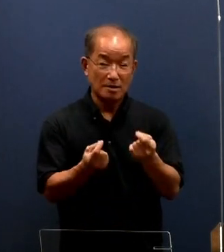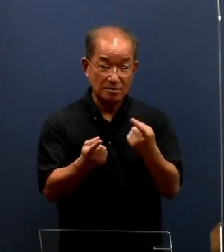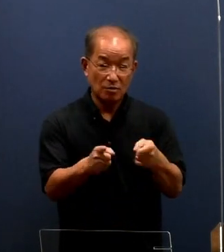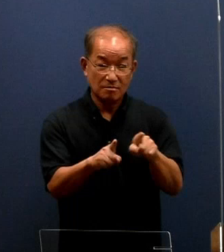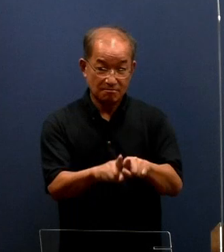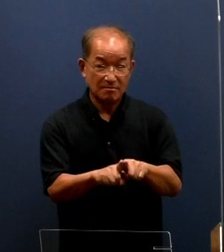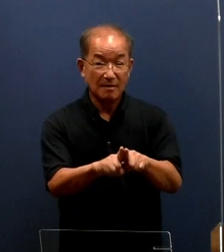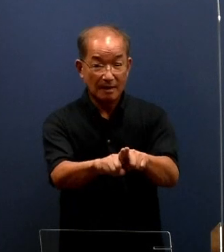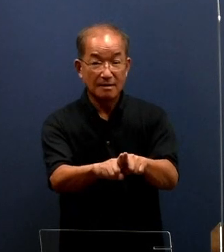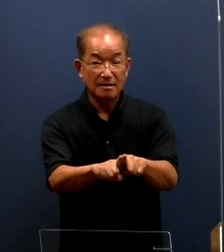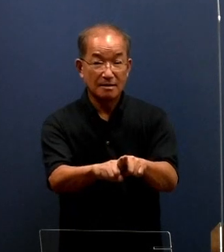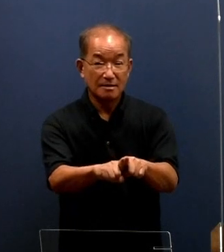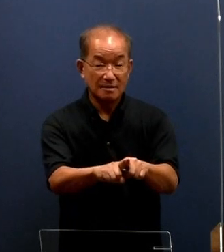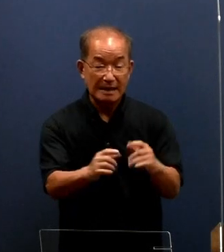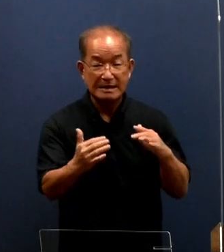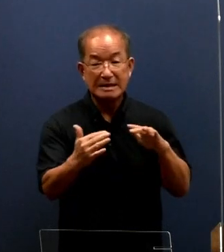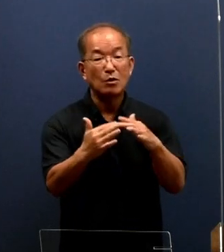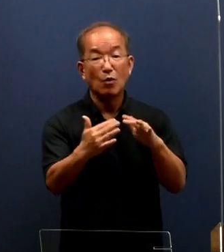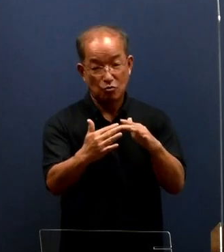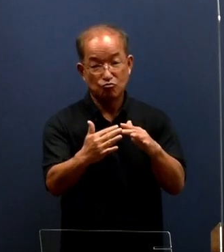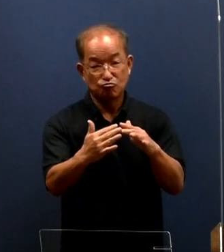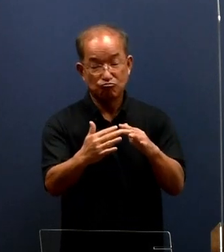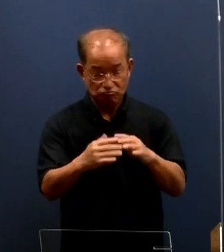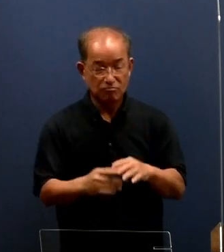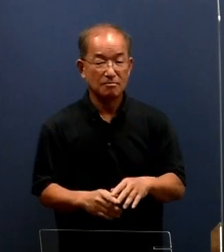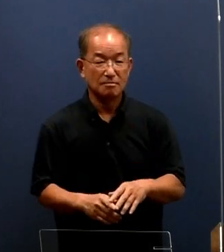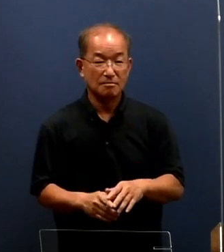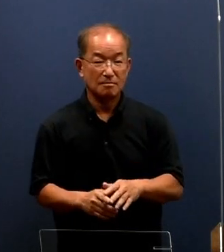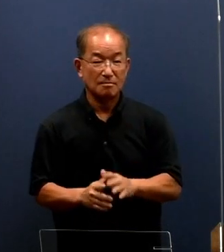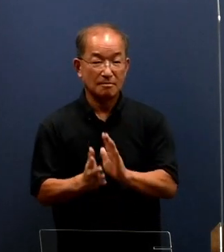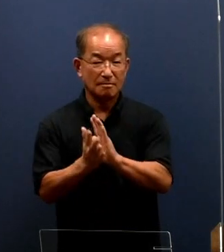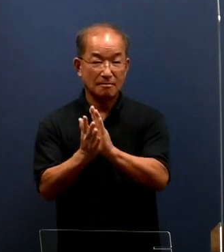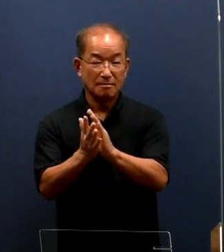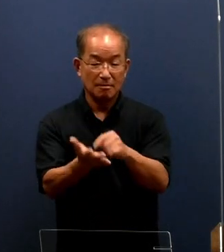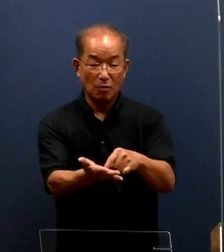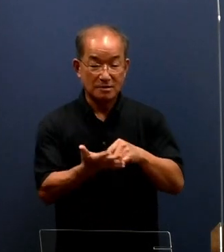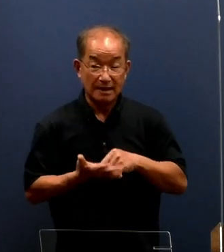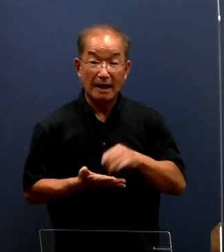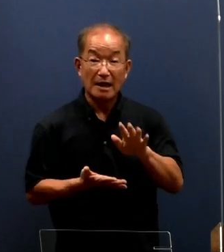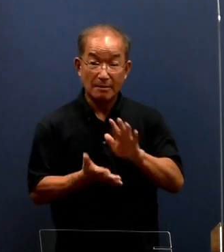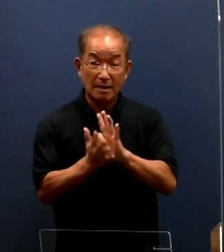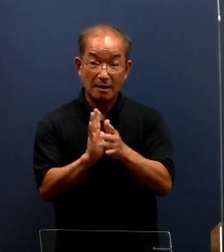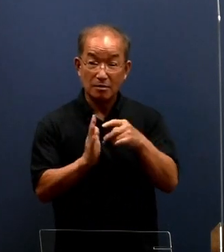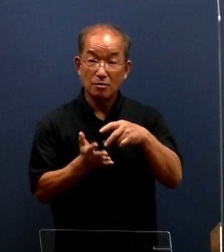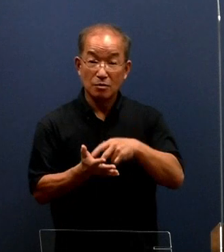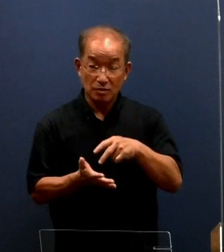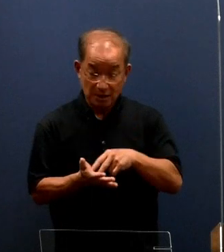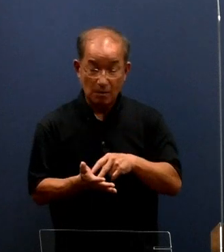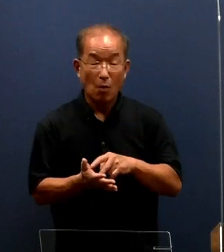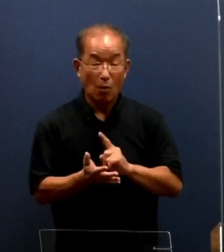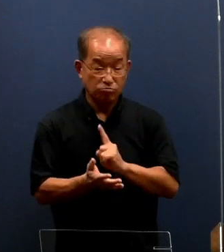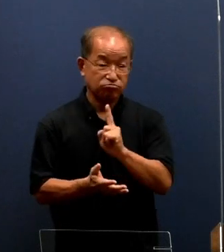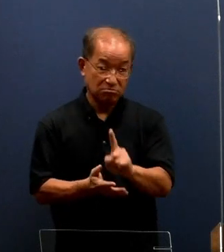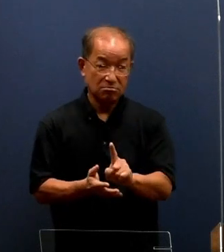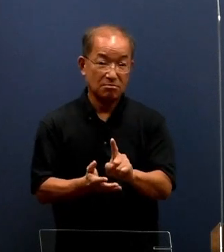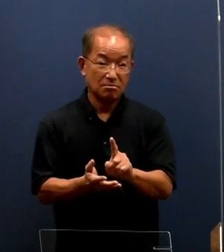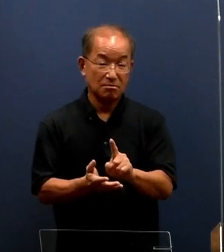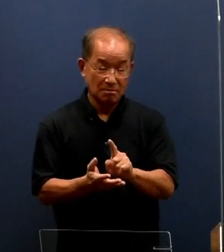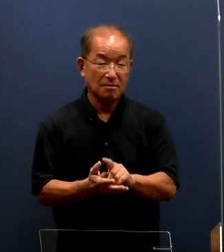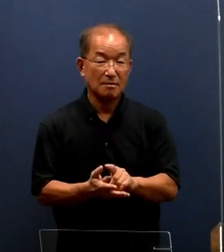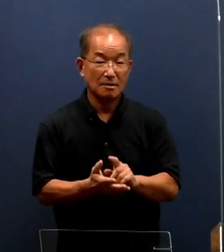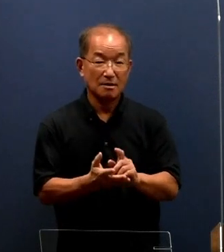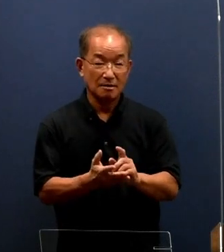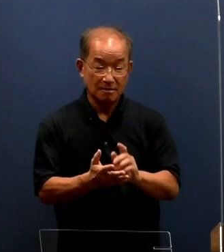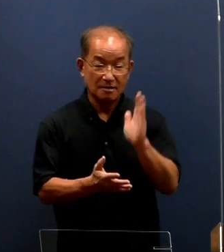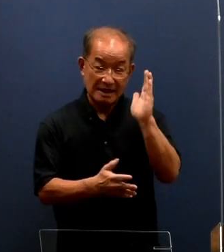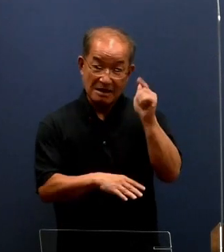くと、自治体も当然、自治体がその、まあ、基本的に申し出られる側なので、政府もきちんと関与して、国もきちんと